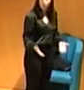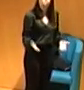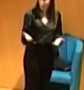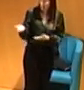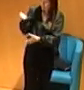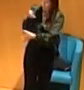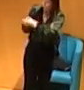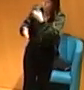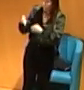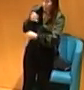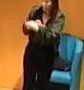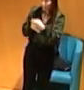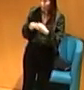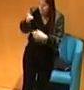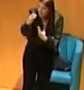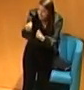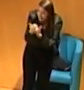développer,